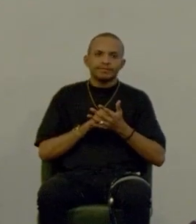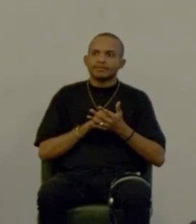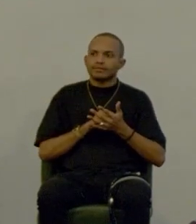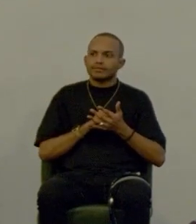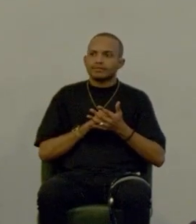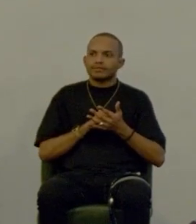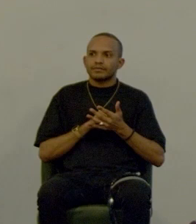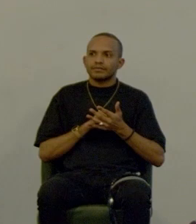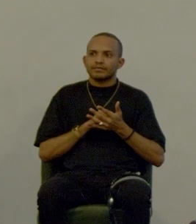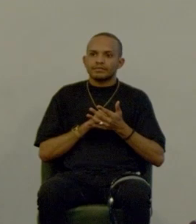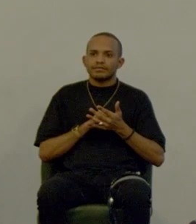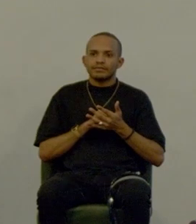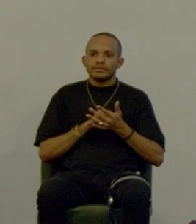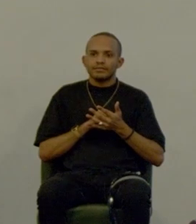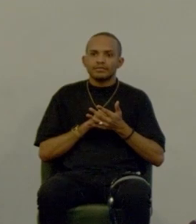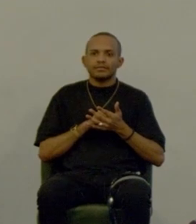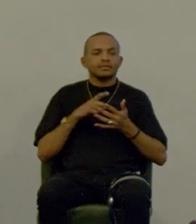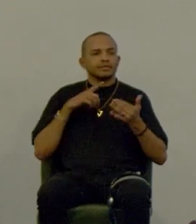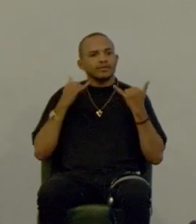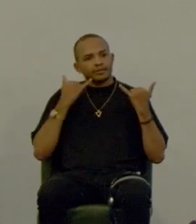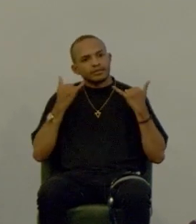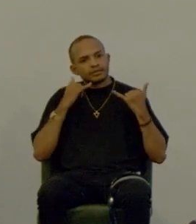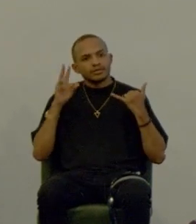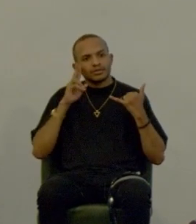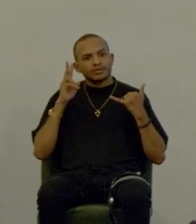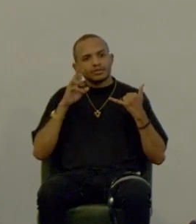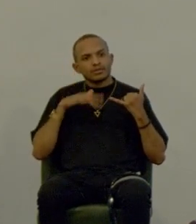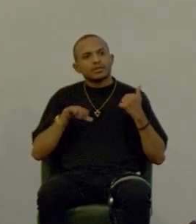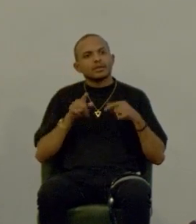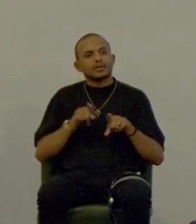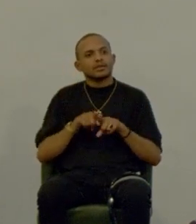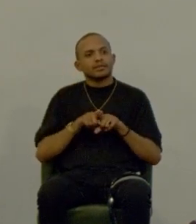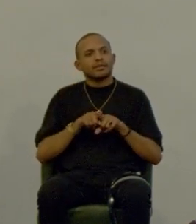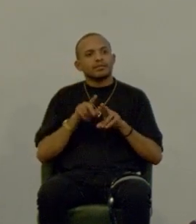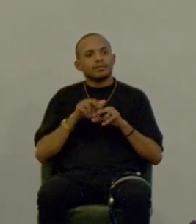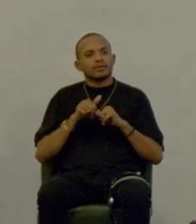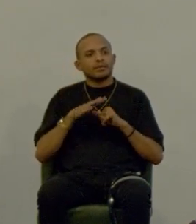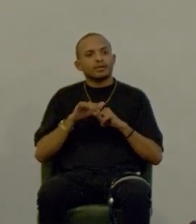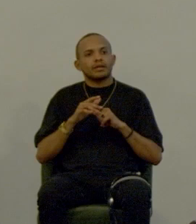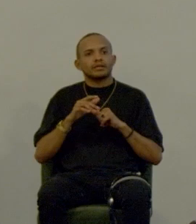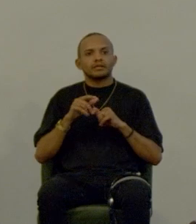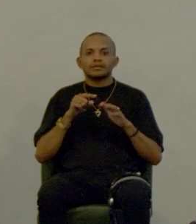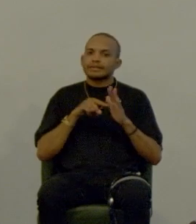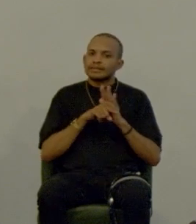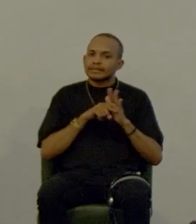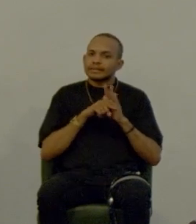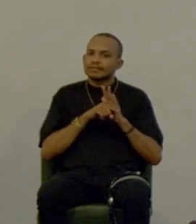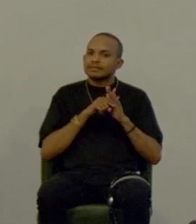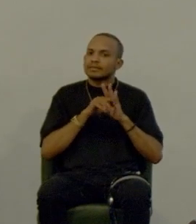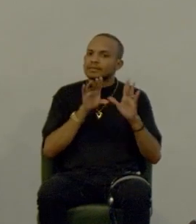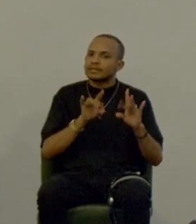buscamos obter informações históricas a partir, né, de um exame minucioso,